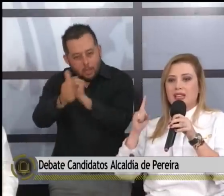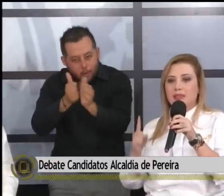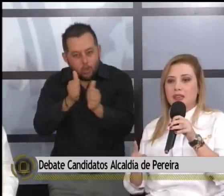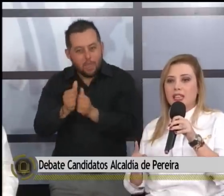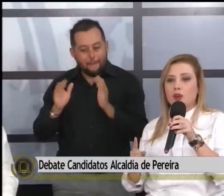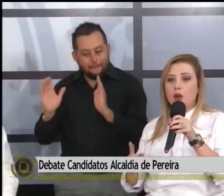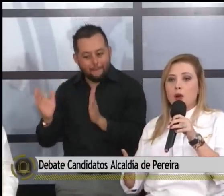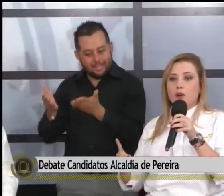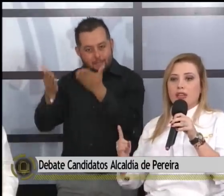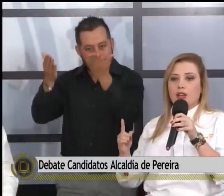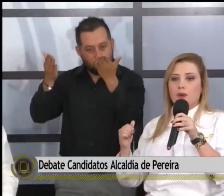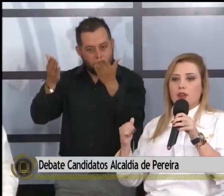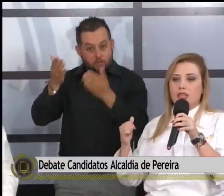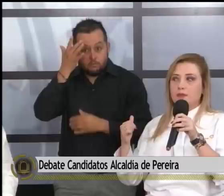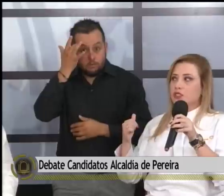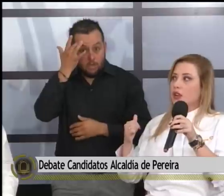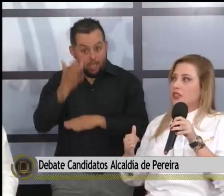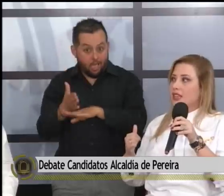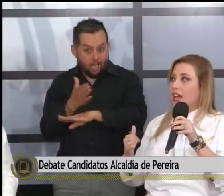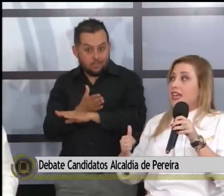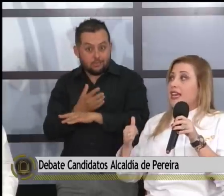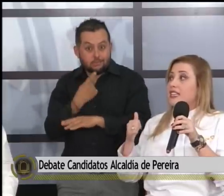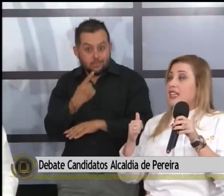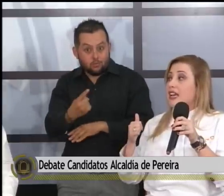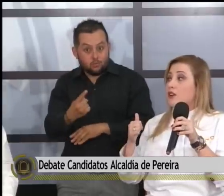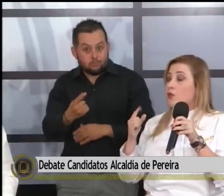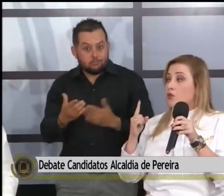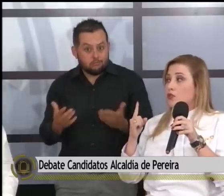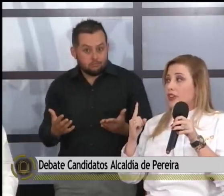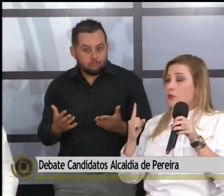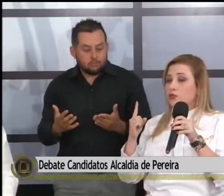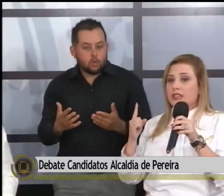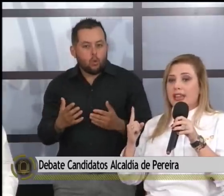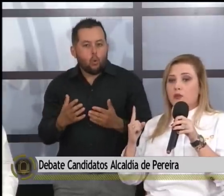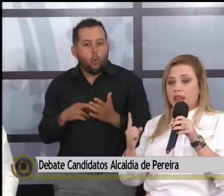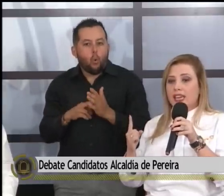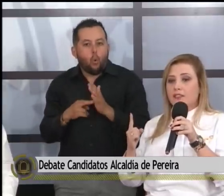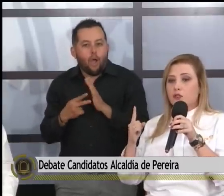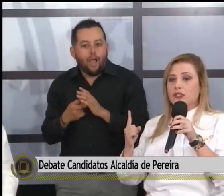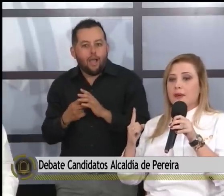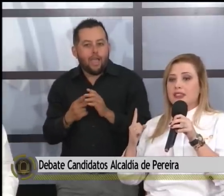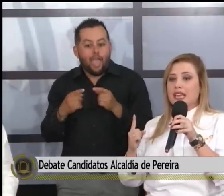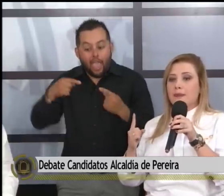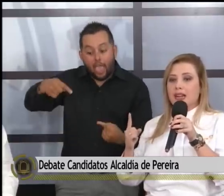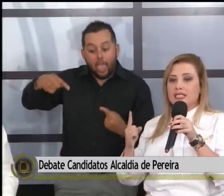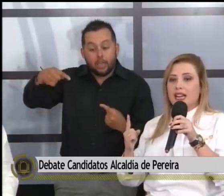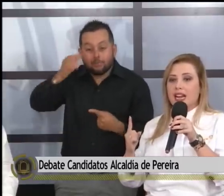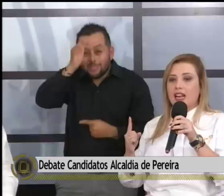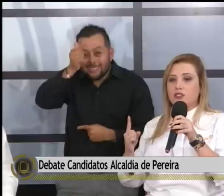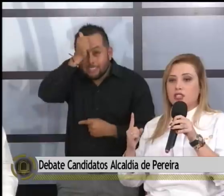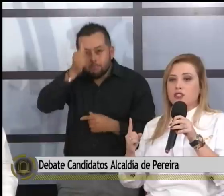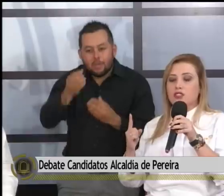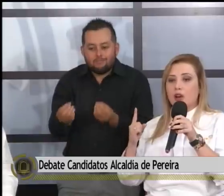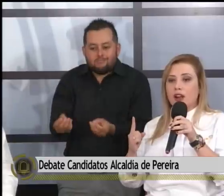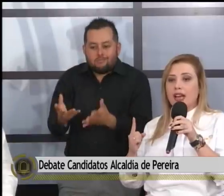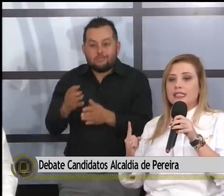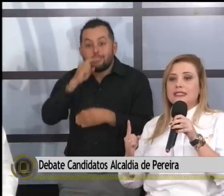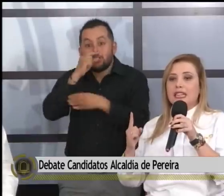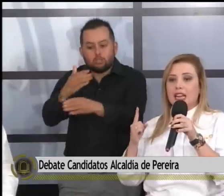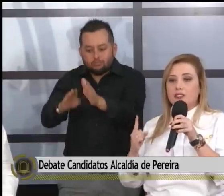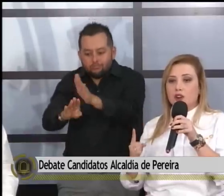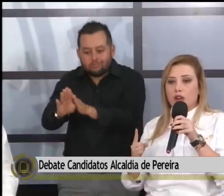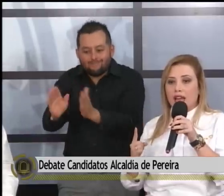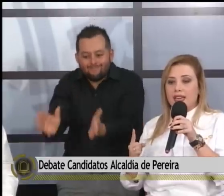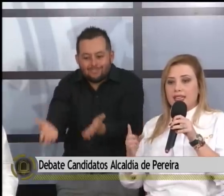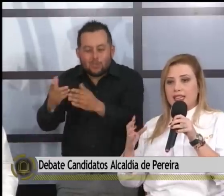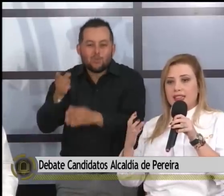el emprendimiento, porque como lo dijimos ahorita, es un eje fundamental para sacar a los niños ahora de